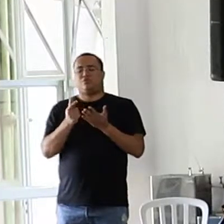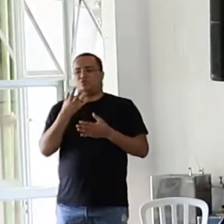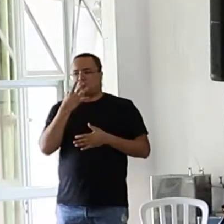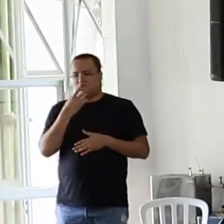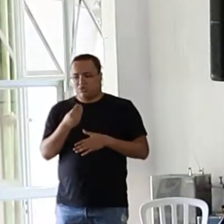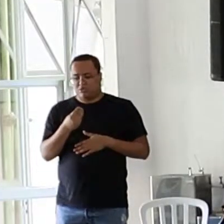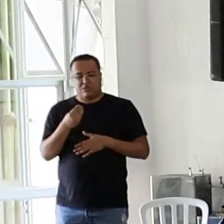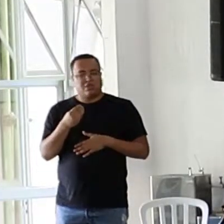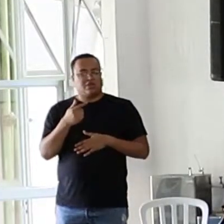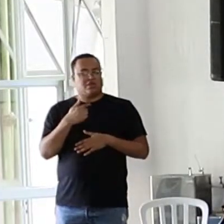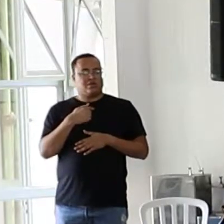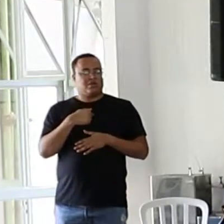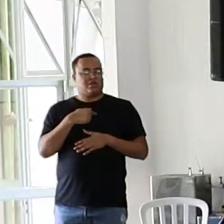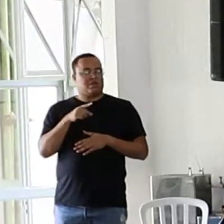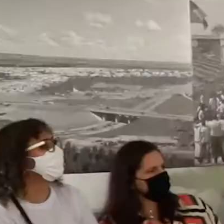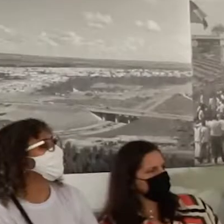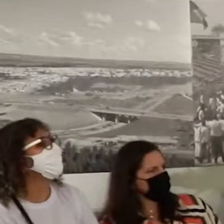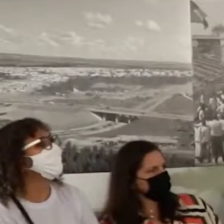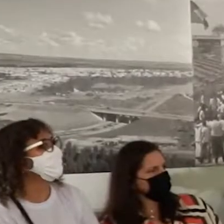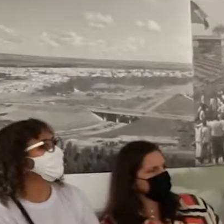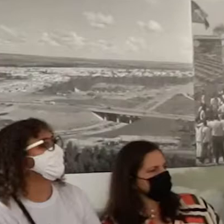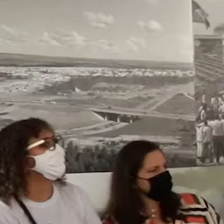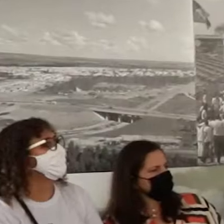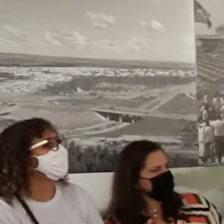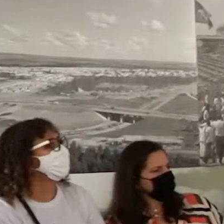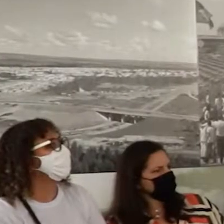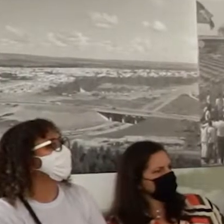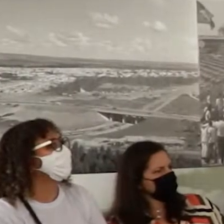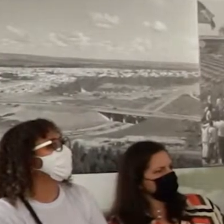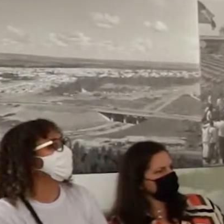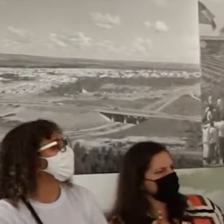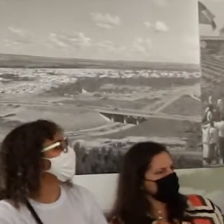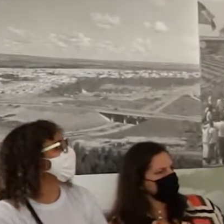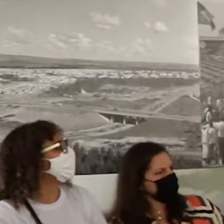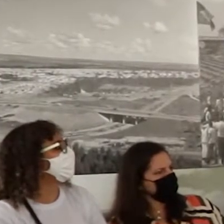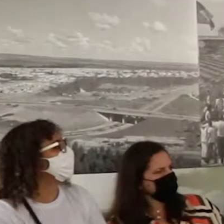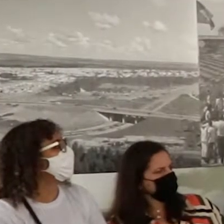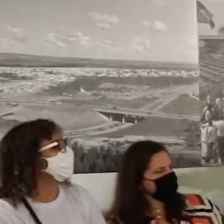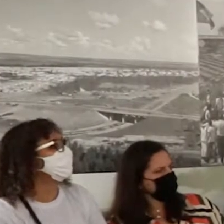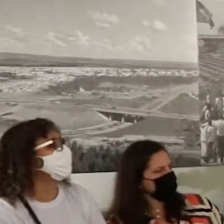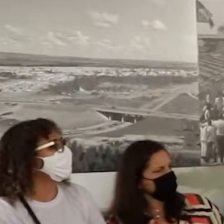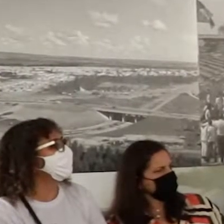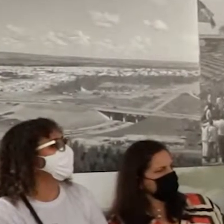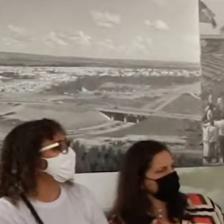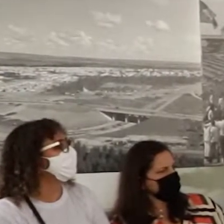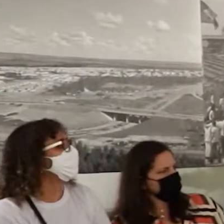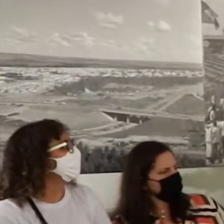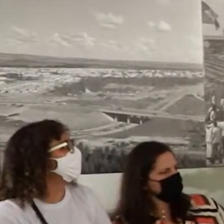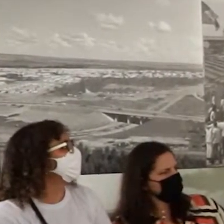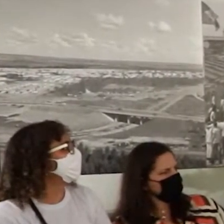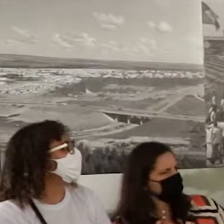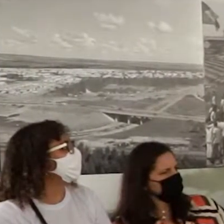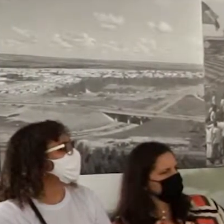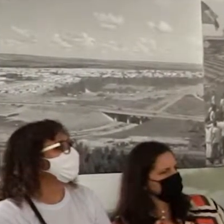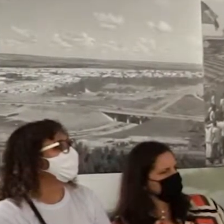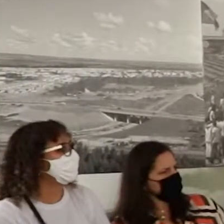particulamente eu vim aqui representando a secretária eu não tenho que falar por ela mas agora no âmbito do Rodrigo do secretário executivo eu me sinto muito a vontade